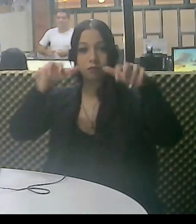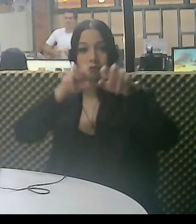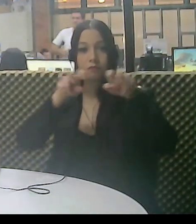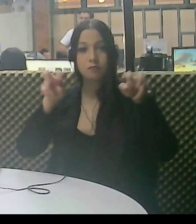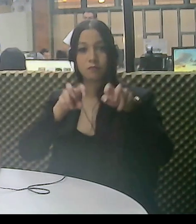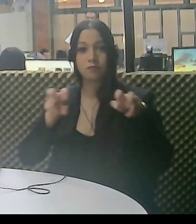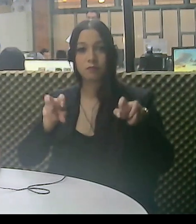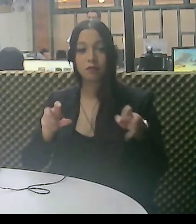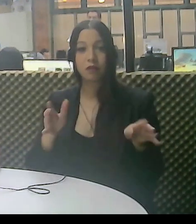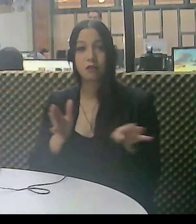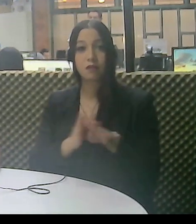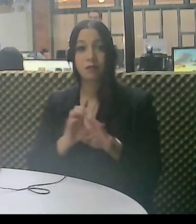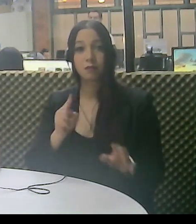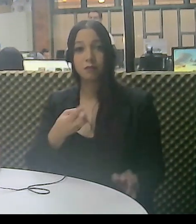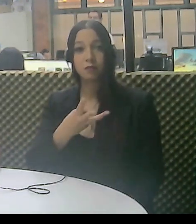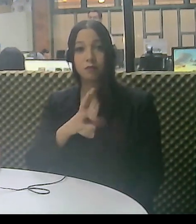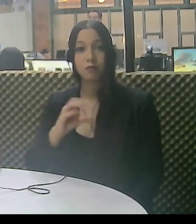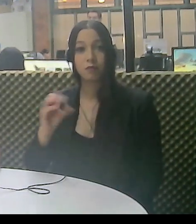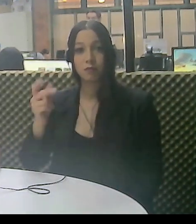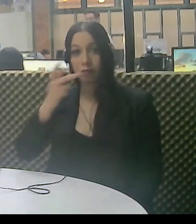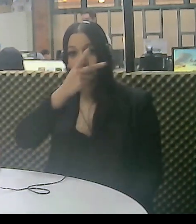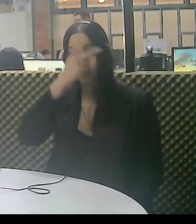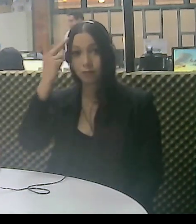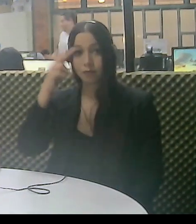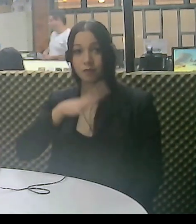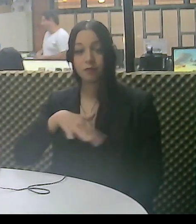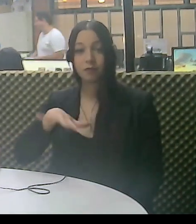capacidade para receber até 1.300 pessoas,